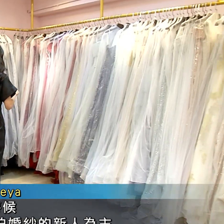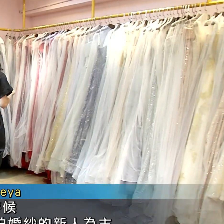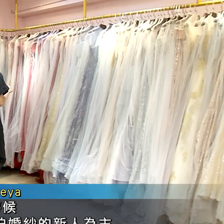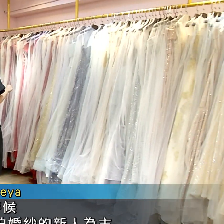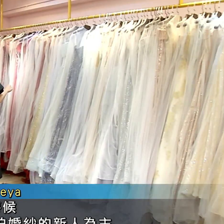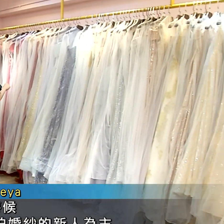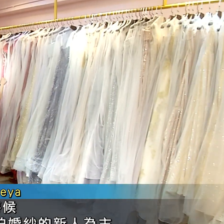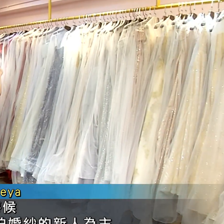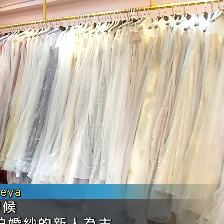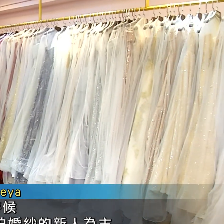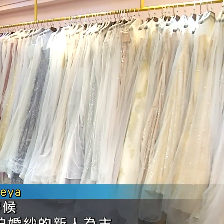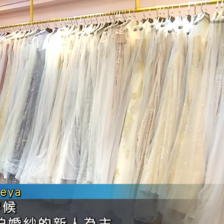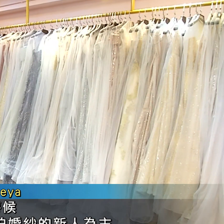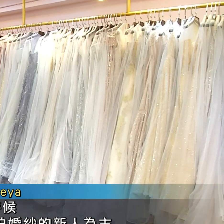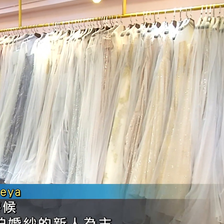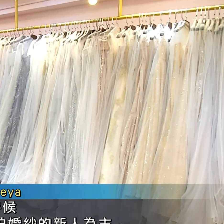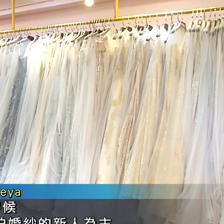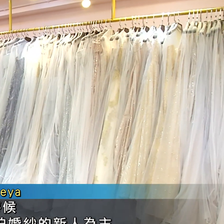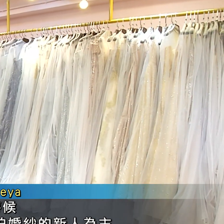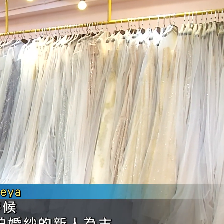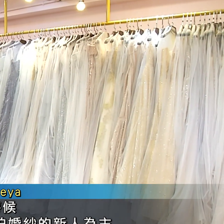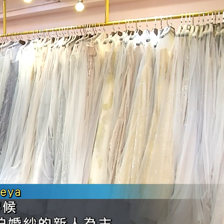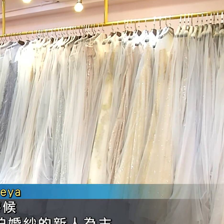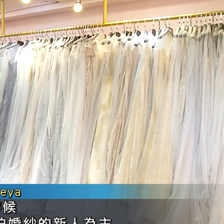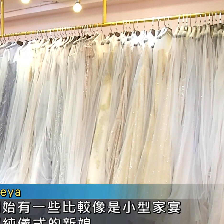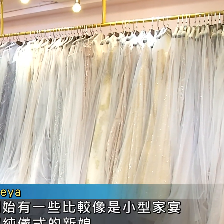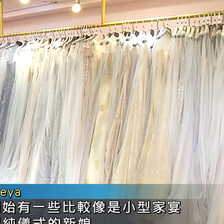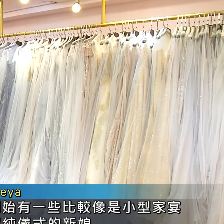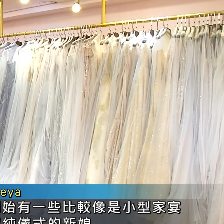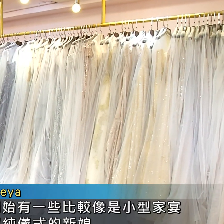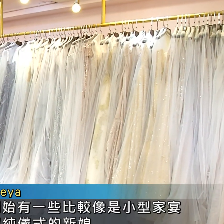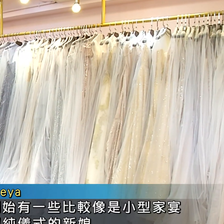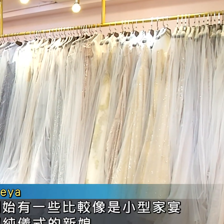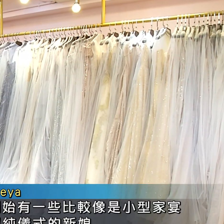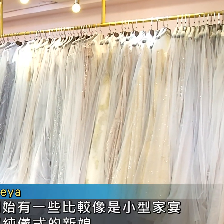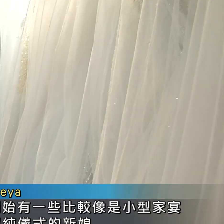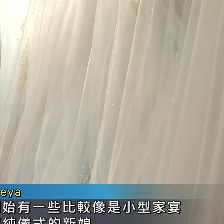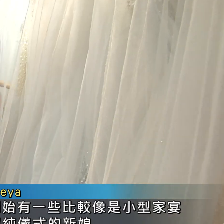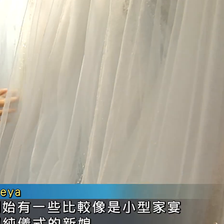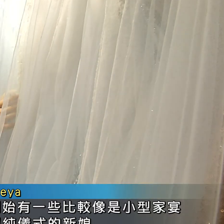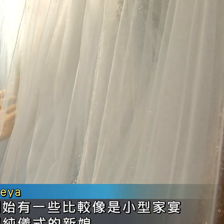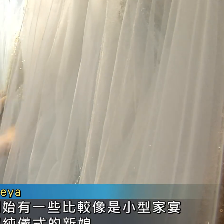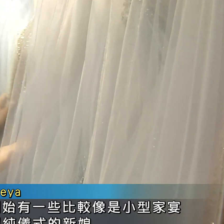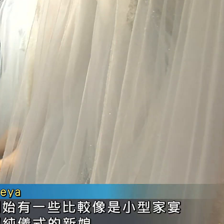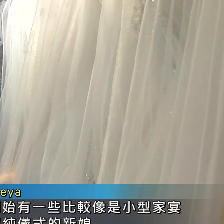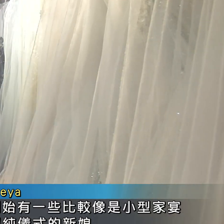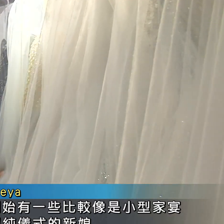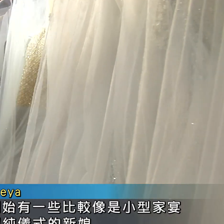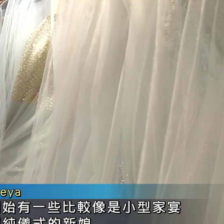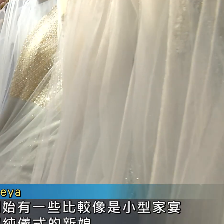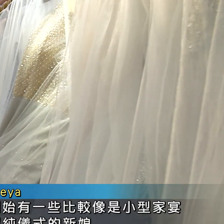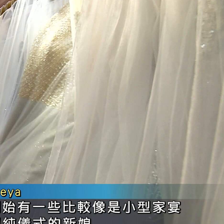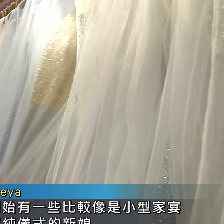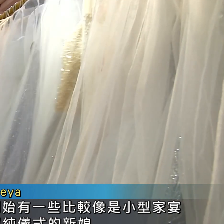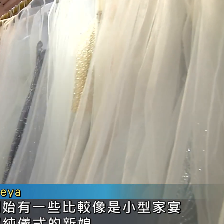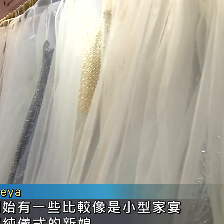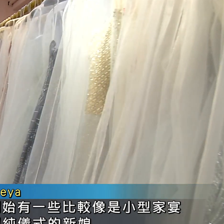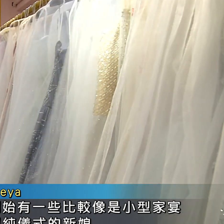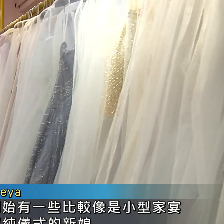时候，就会以拍婚纱的新人为主，那现在的话，开始就会有一些比较像是小型家宴啊，或者是说